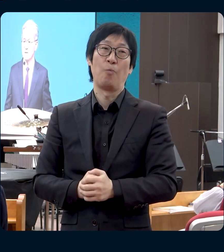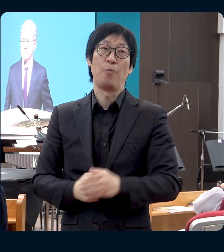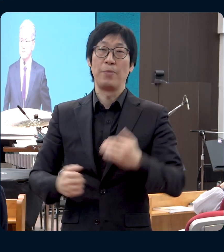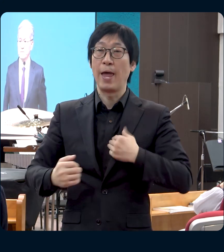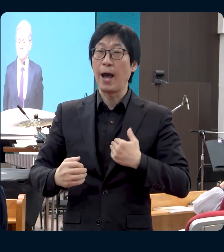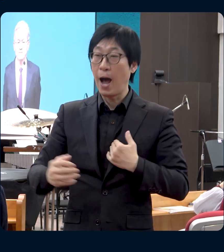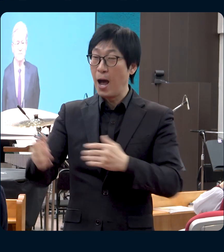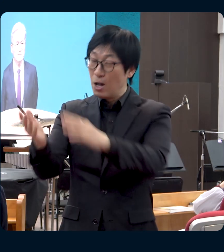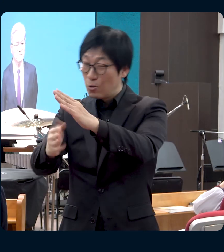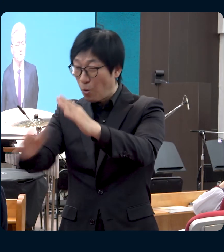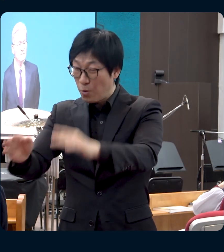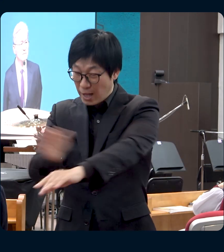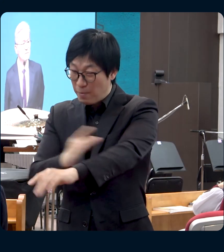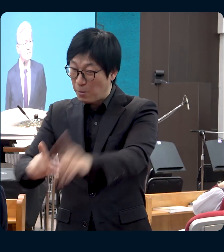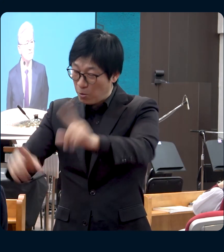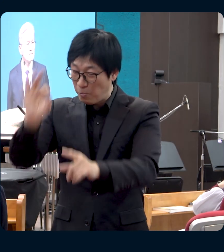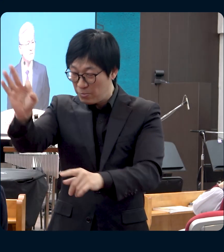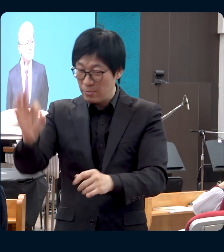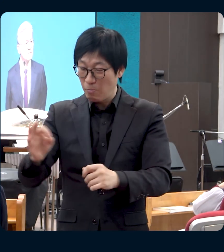하니까.